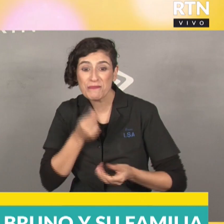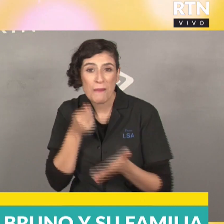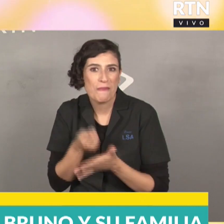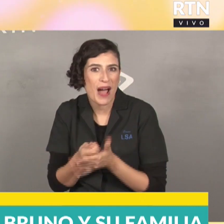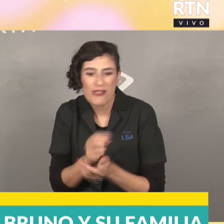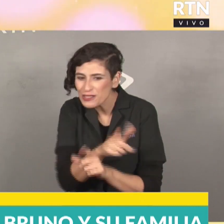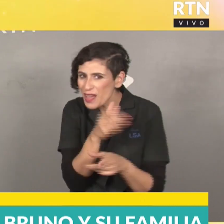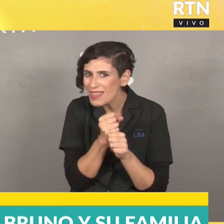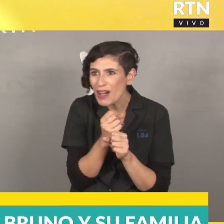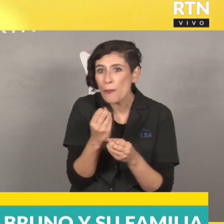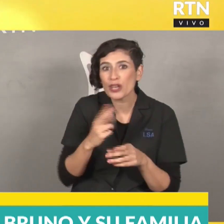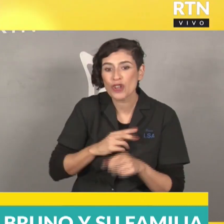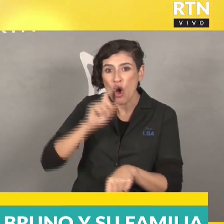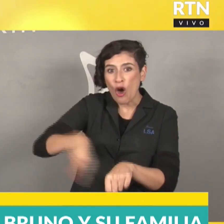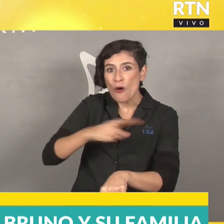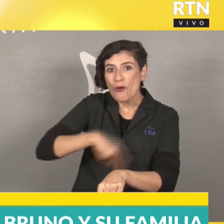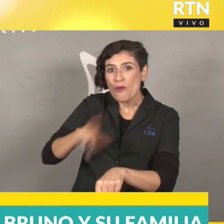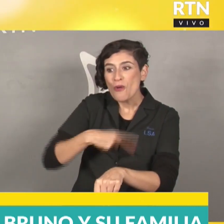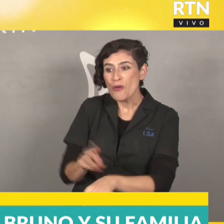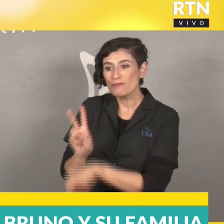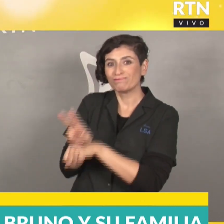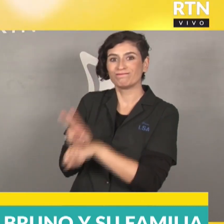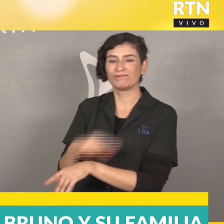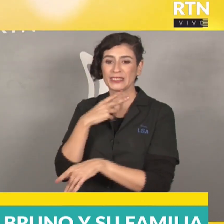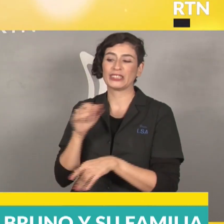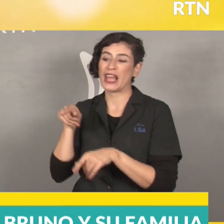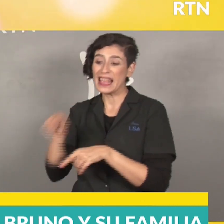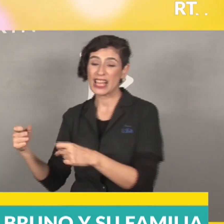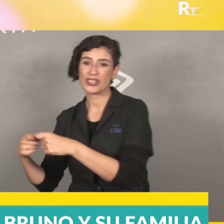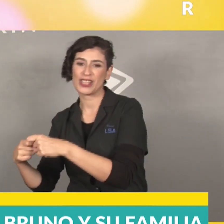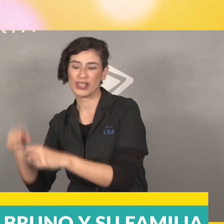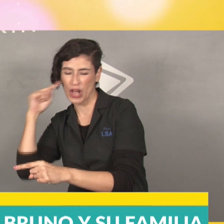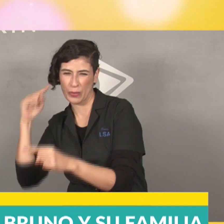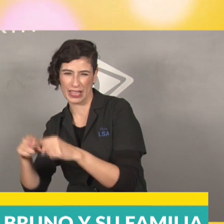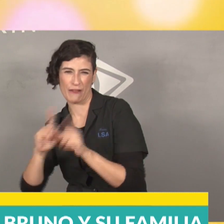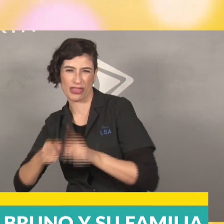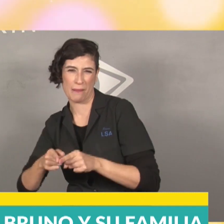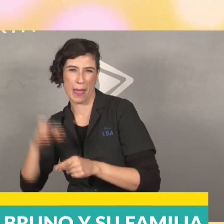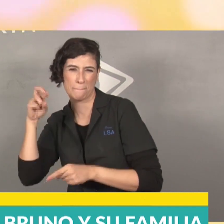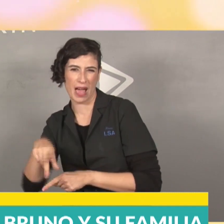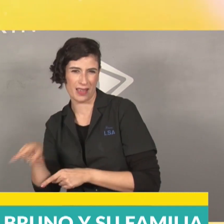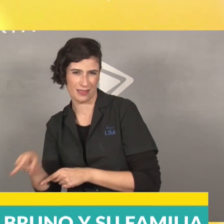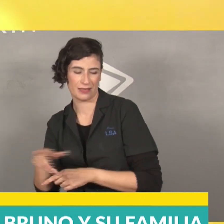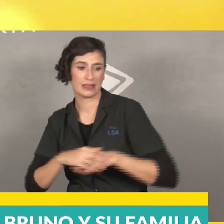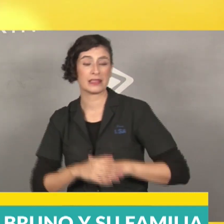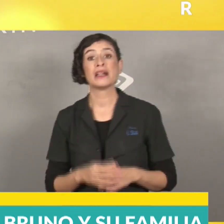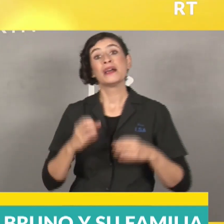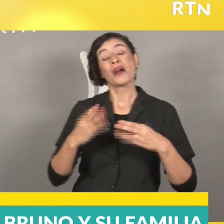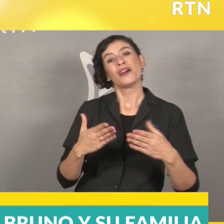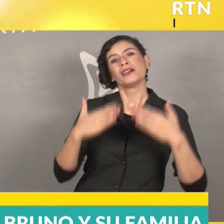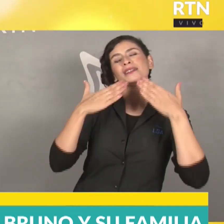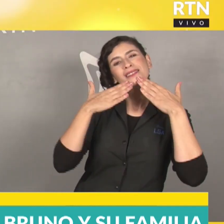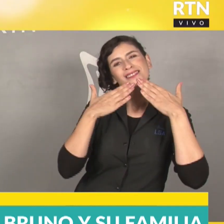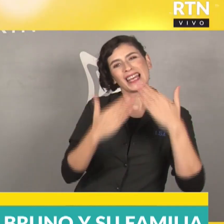queremos manifestar y establecer desde Muy la bien. Asociación Miseli. Bueno, entonces, Yami, muchísimas gracias